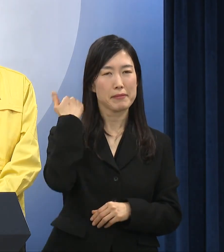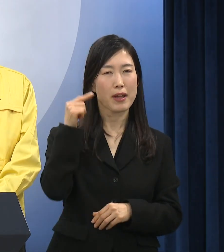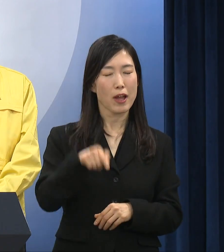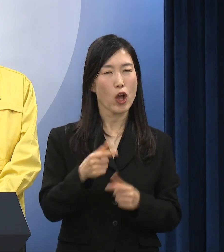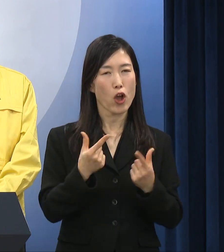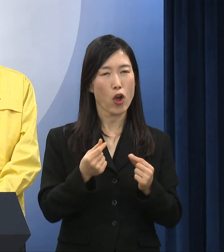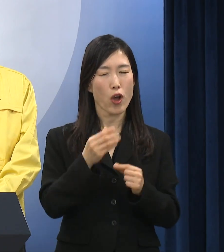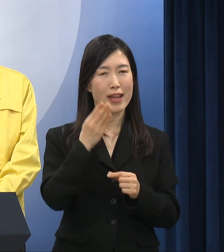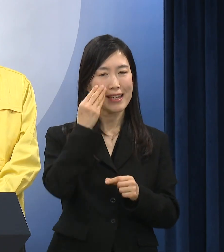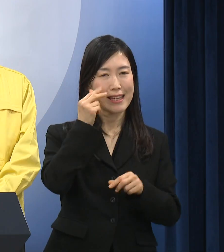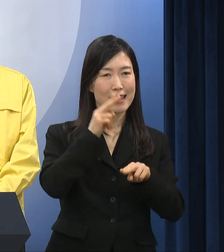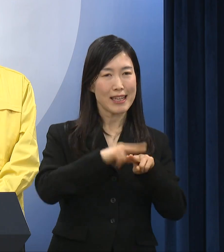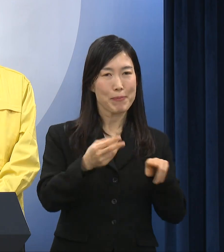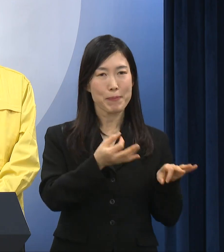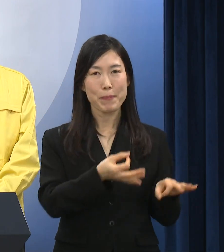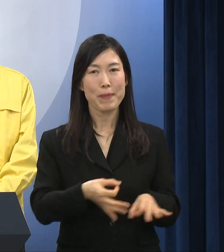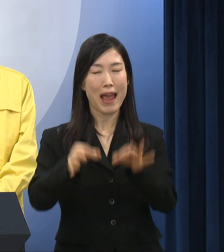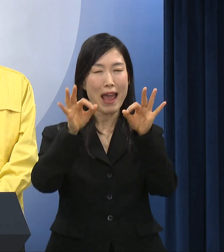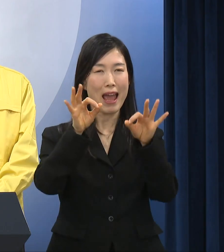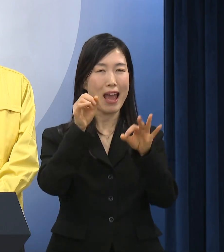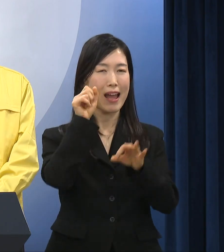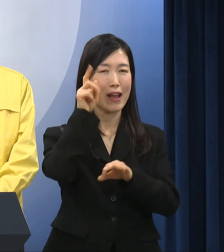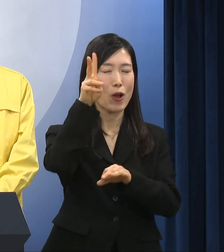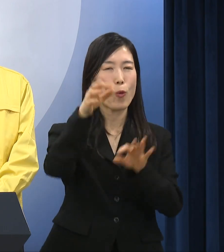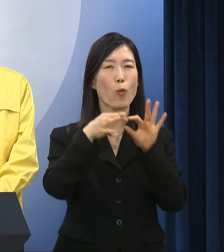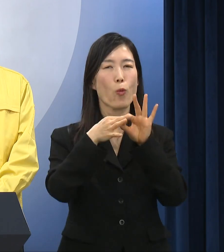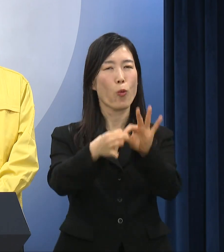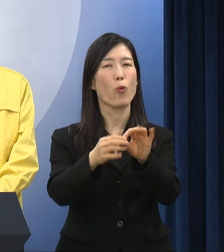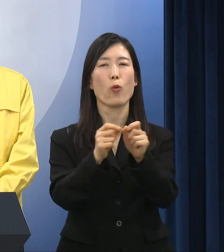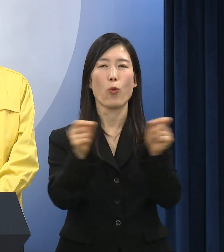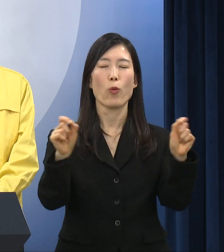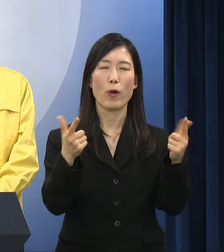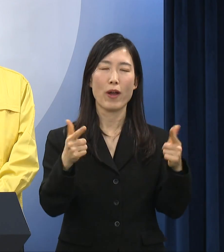안정세로 갔던 것으로